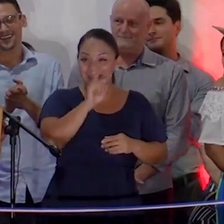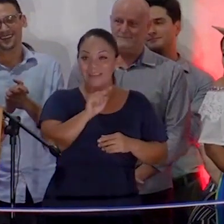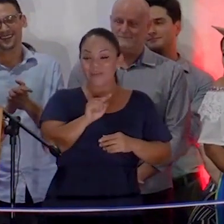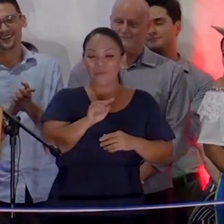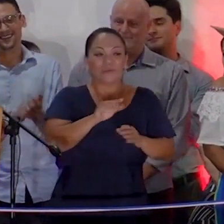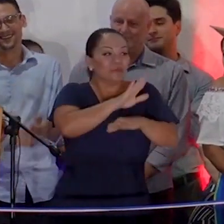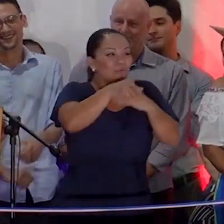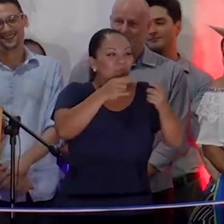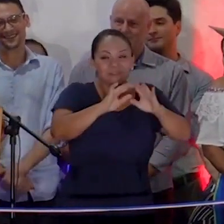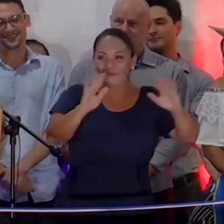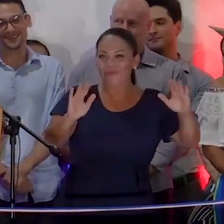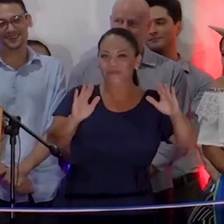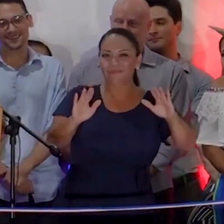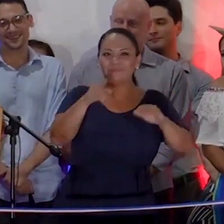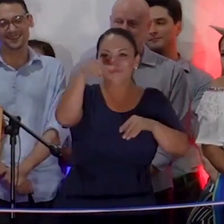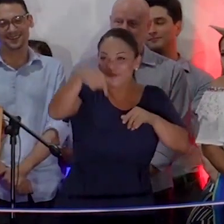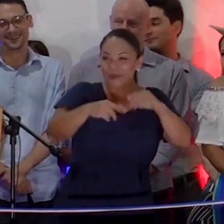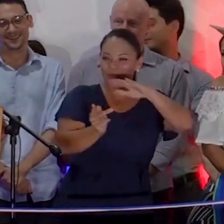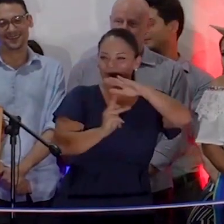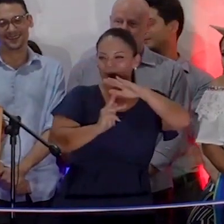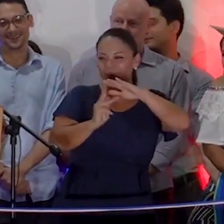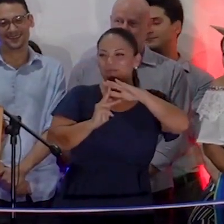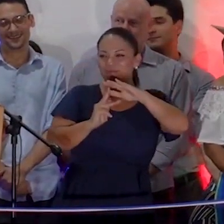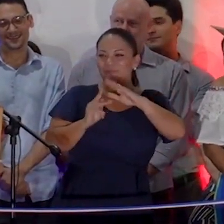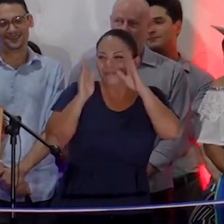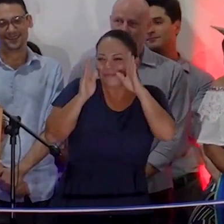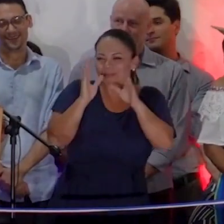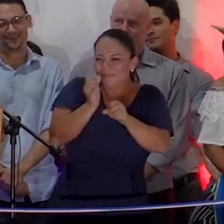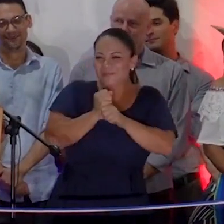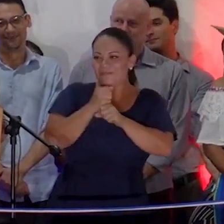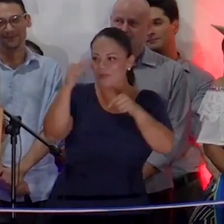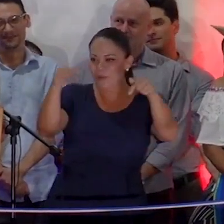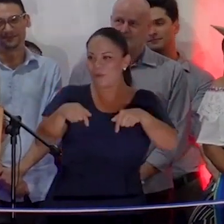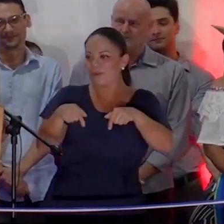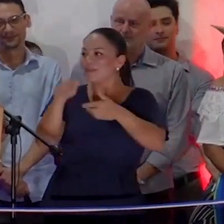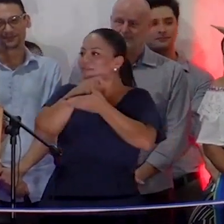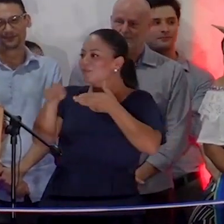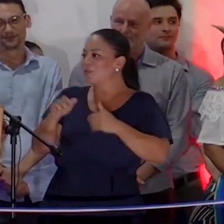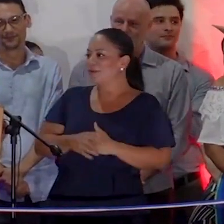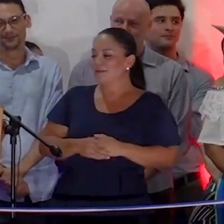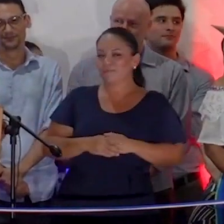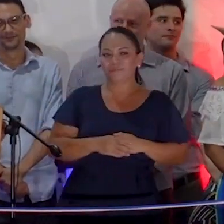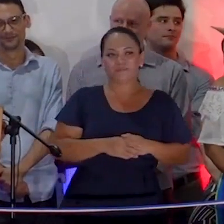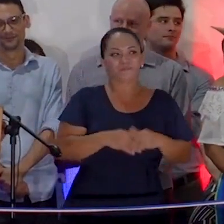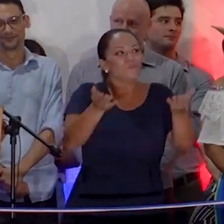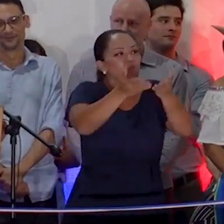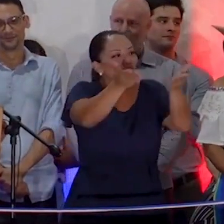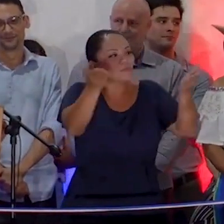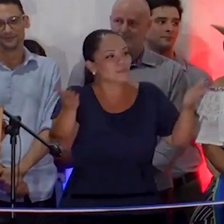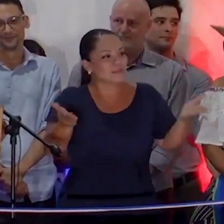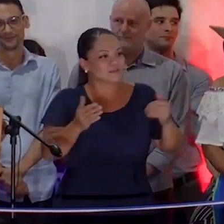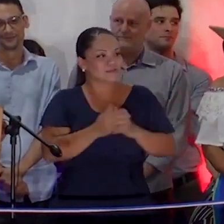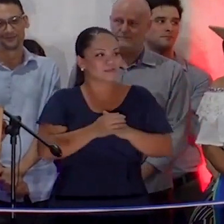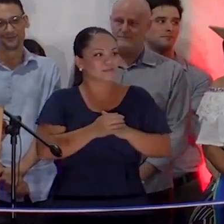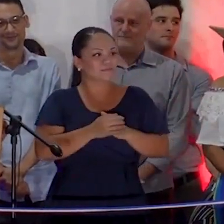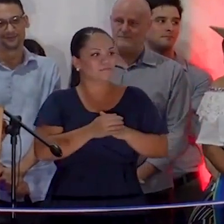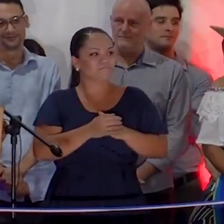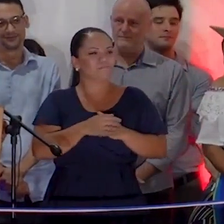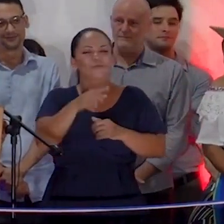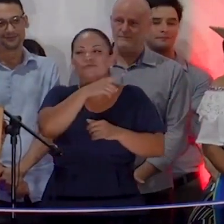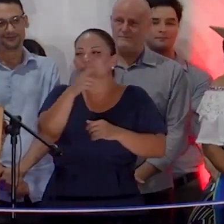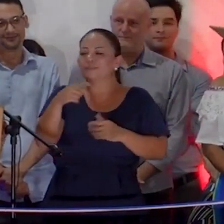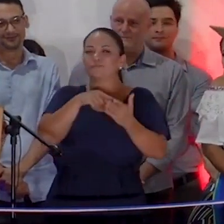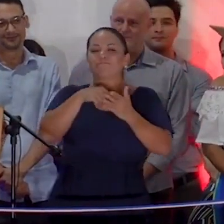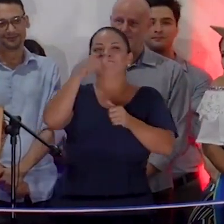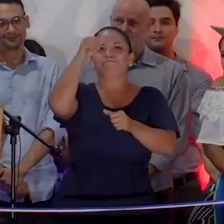los niños del kindergarten que me recibieron hoy, y en la escuela, y ustedes, me acuerdan